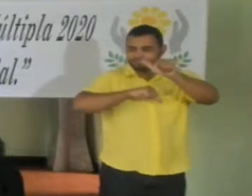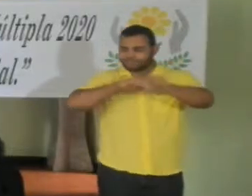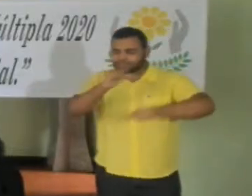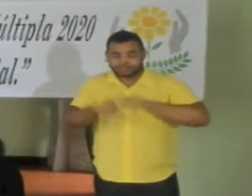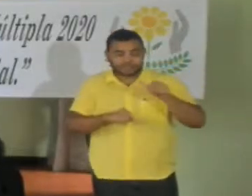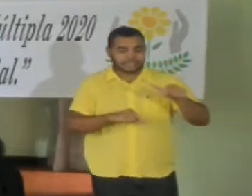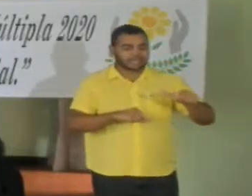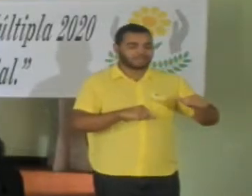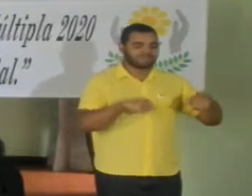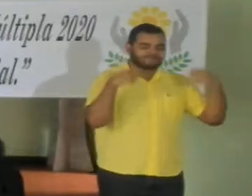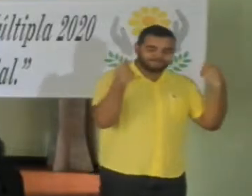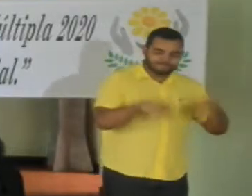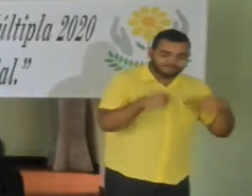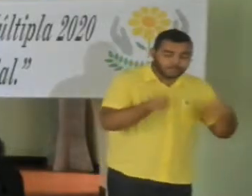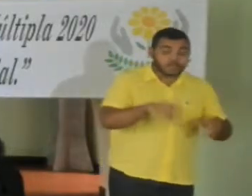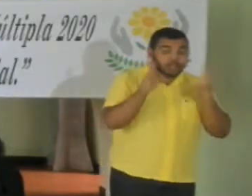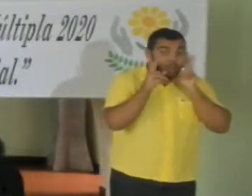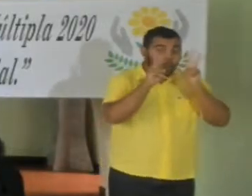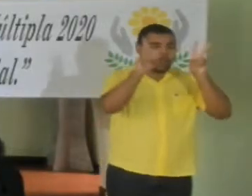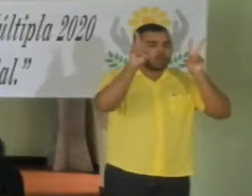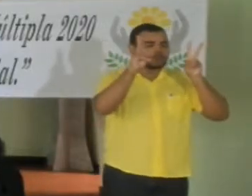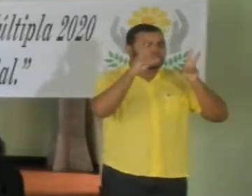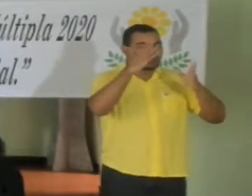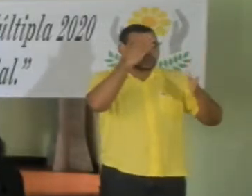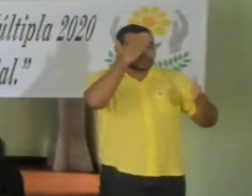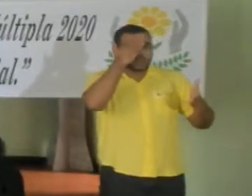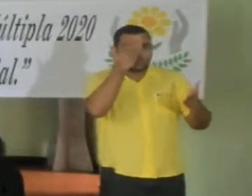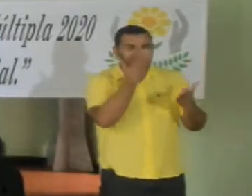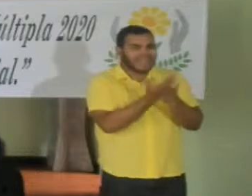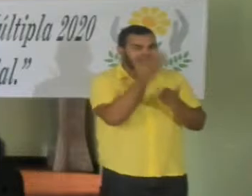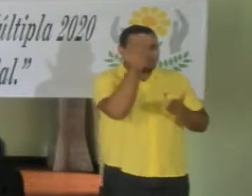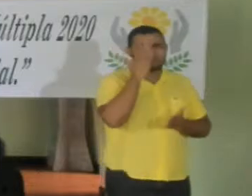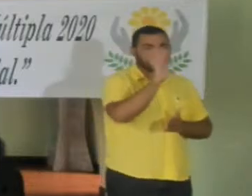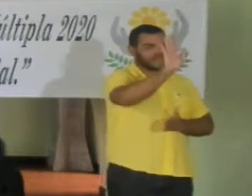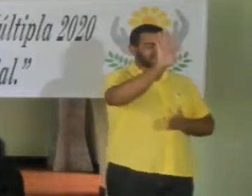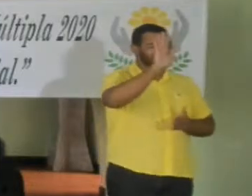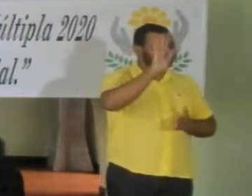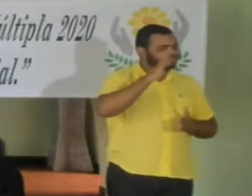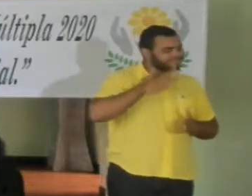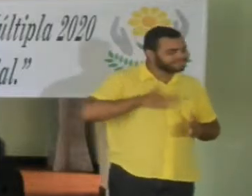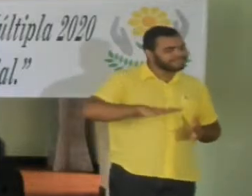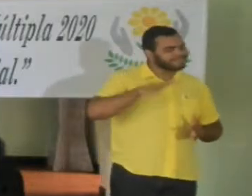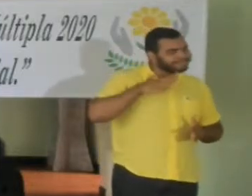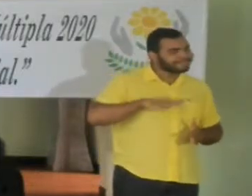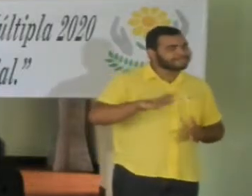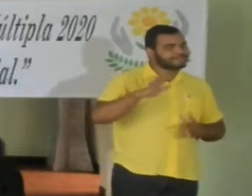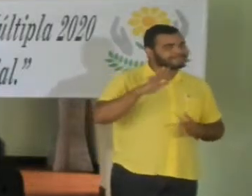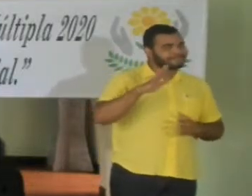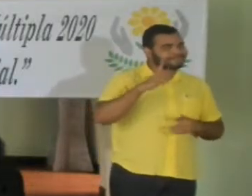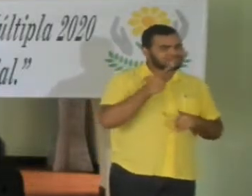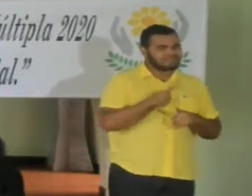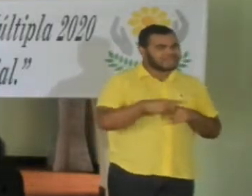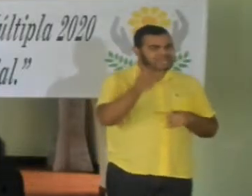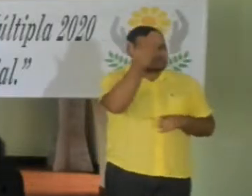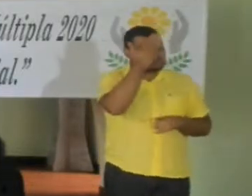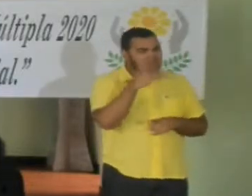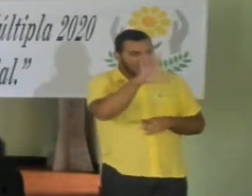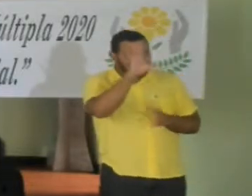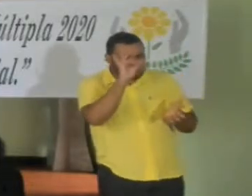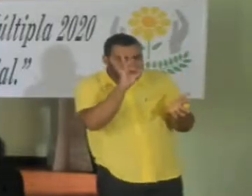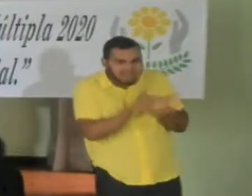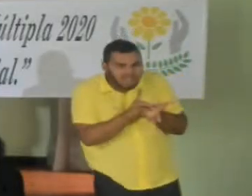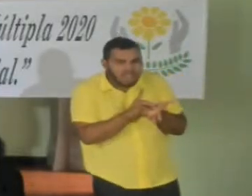Deixaremos de confiar tanto em promessas, pois elas não são